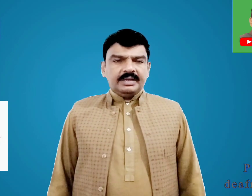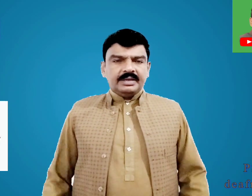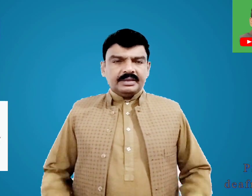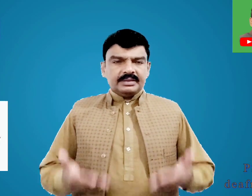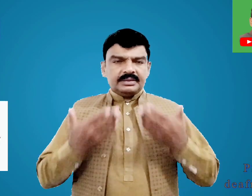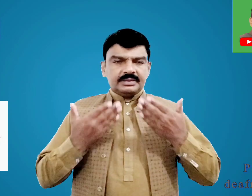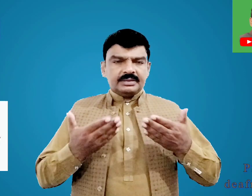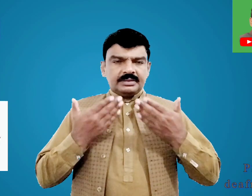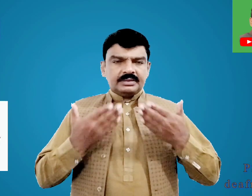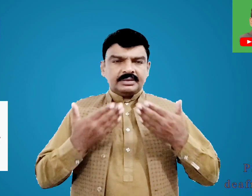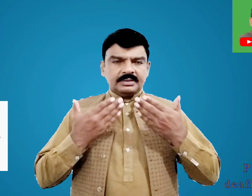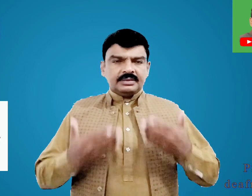रीड